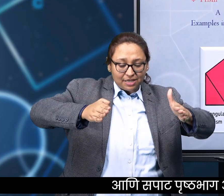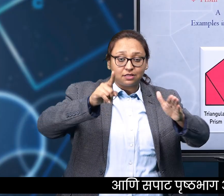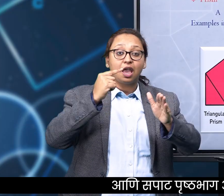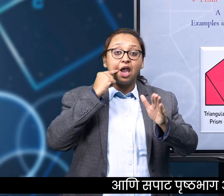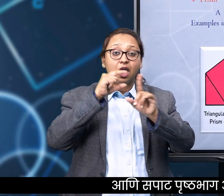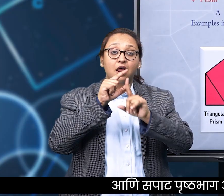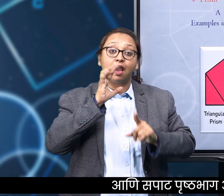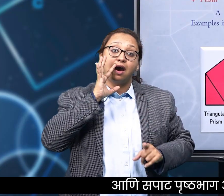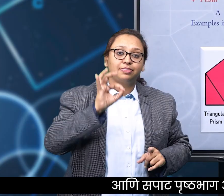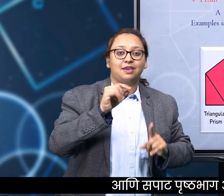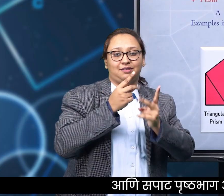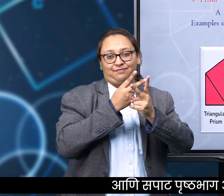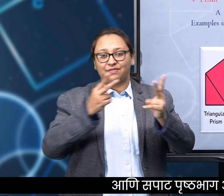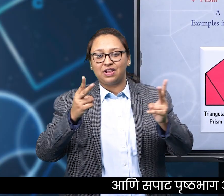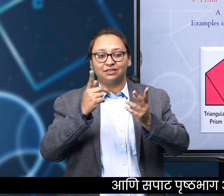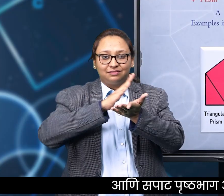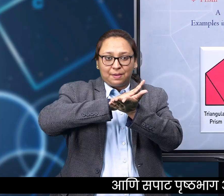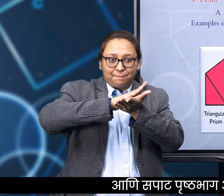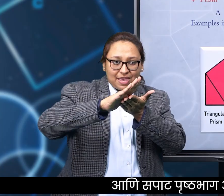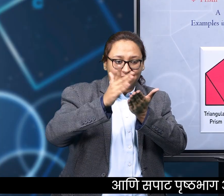आणि सपाट पृष्ठभाग असलेल्या त्रिमितीय आकार.